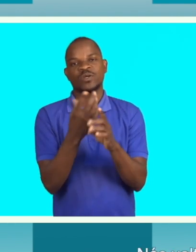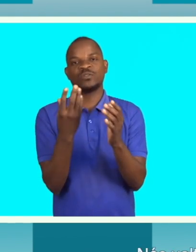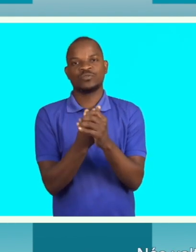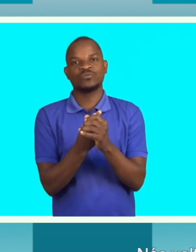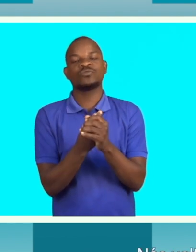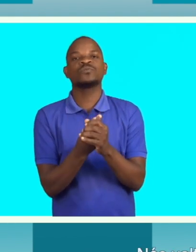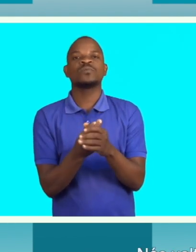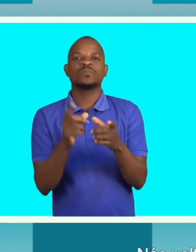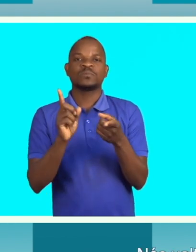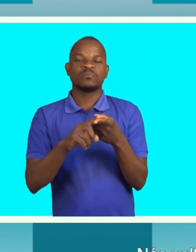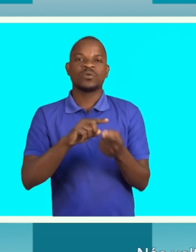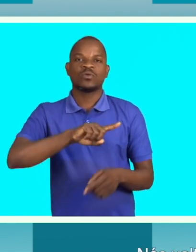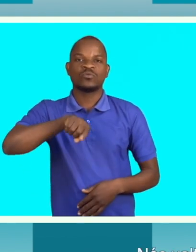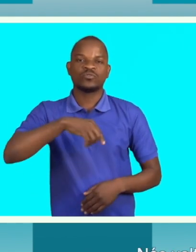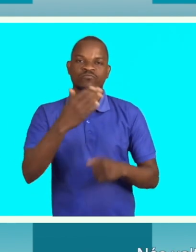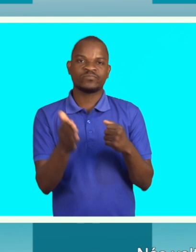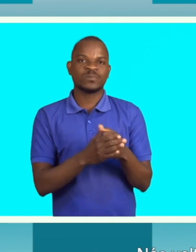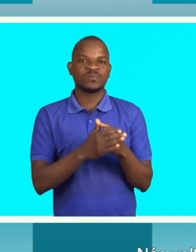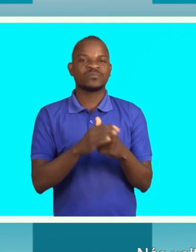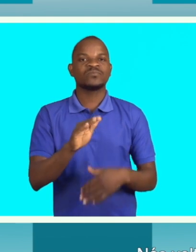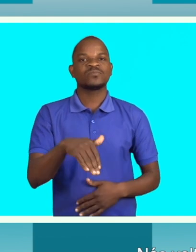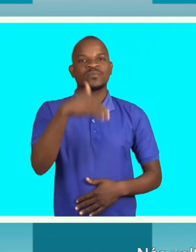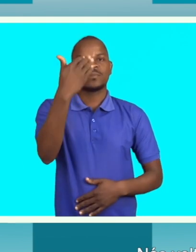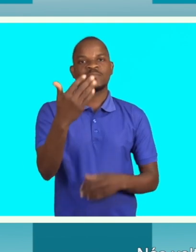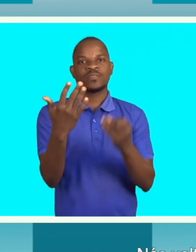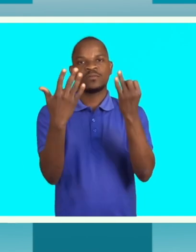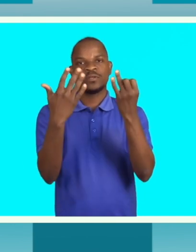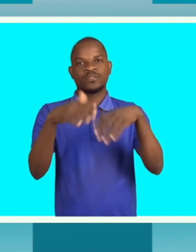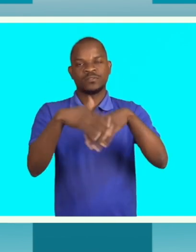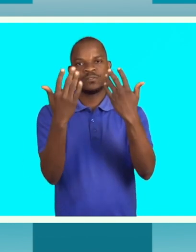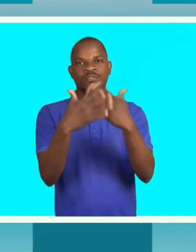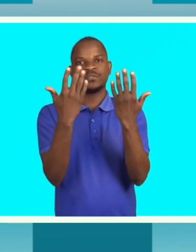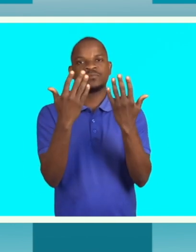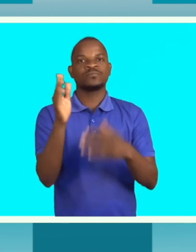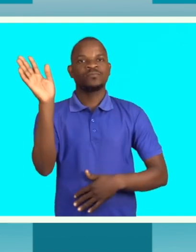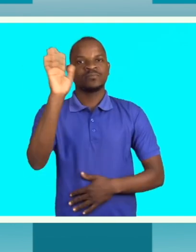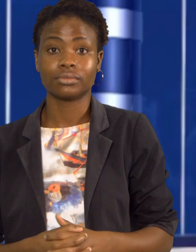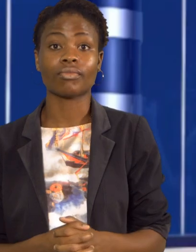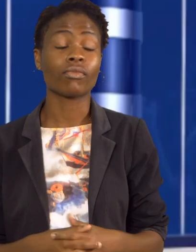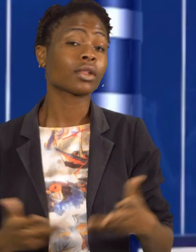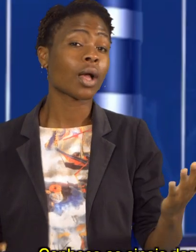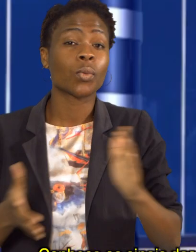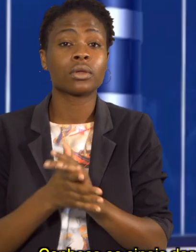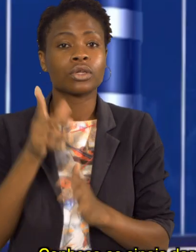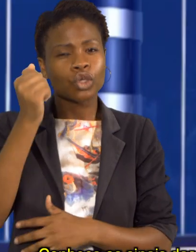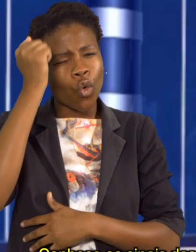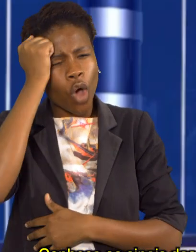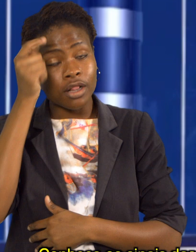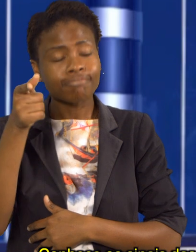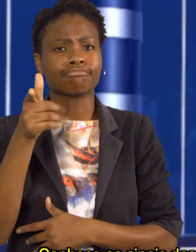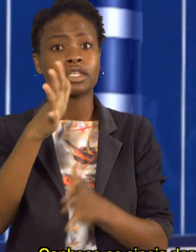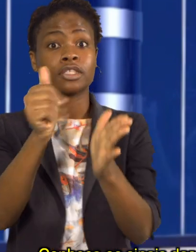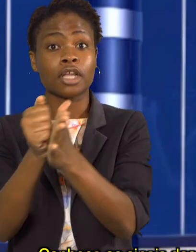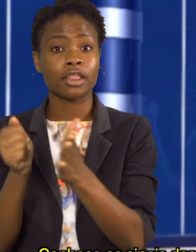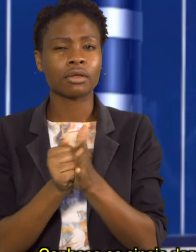Nós voltamos Daqui Há sete dias Até lá Conheça